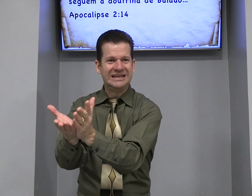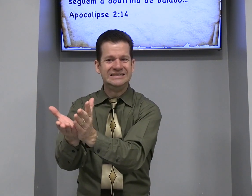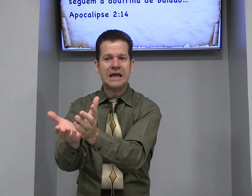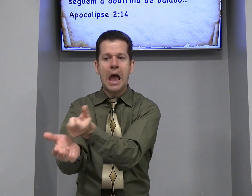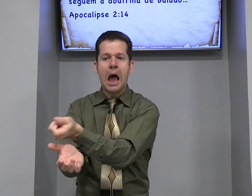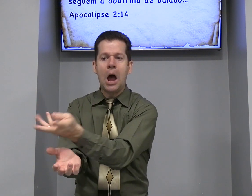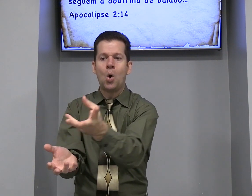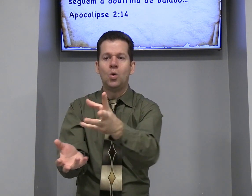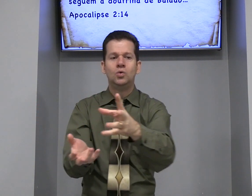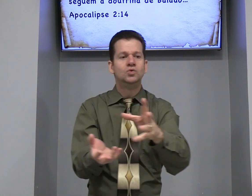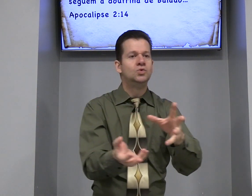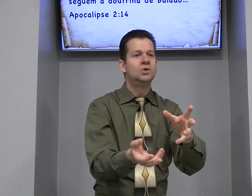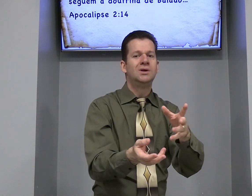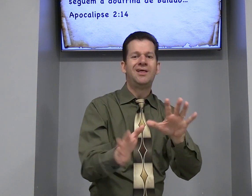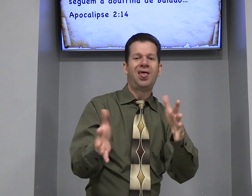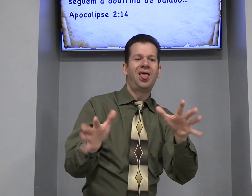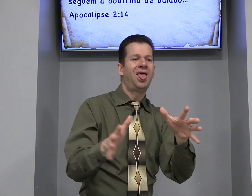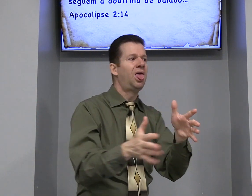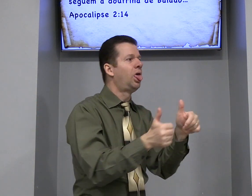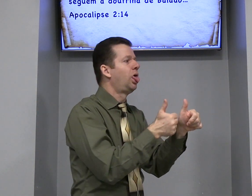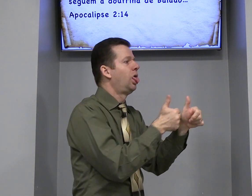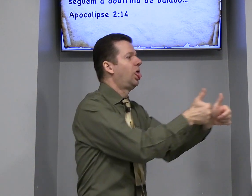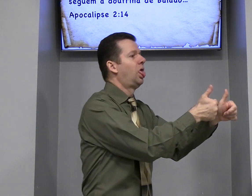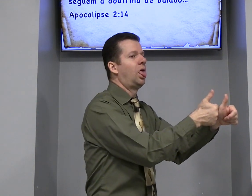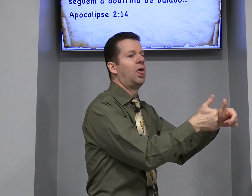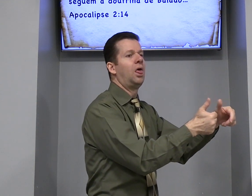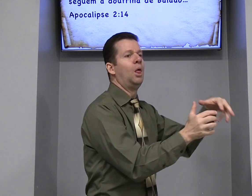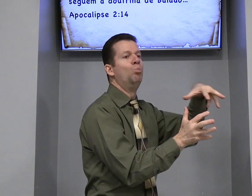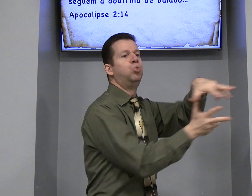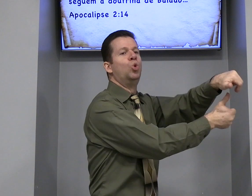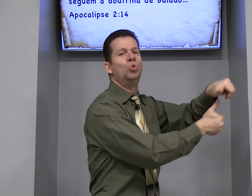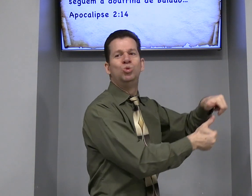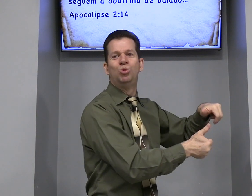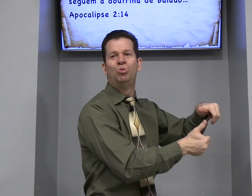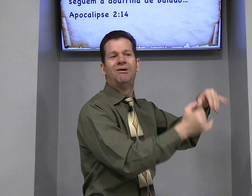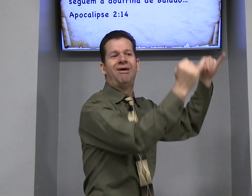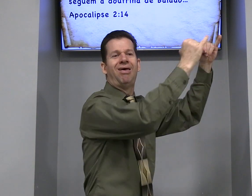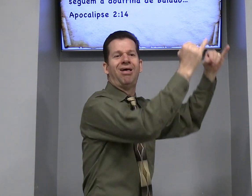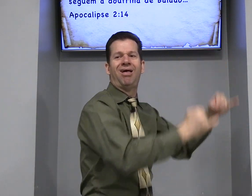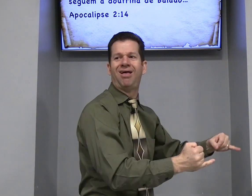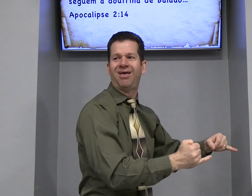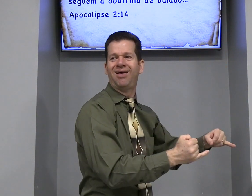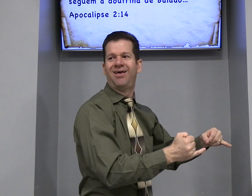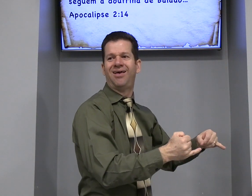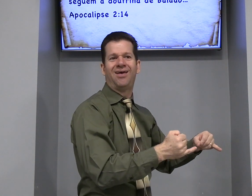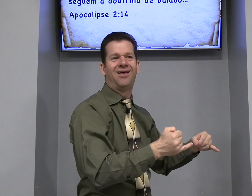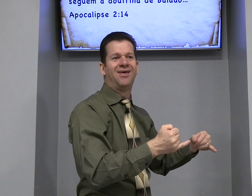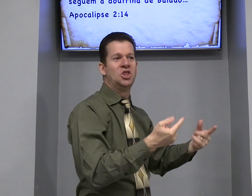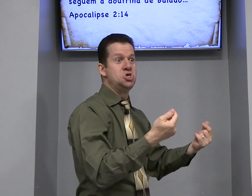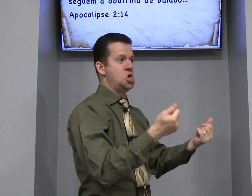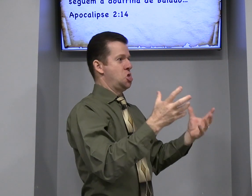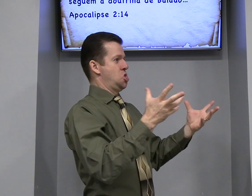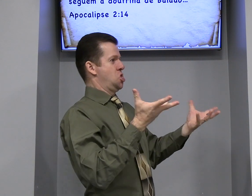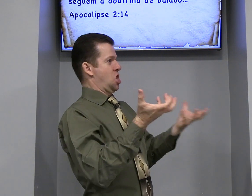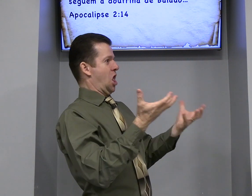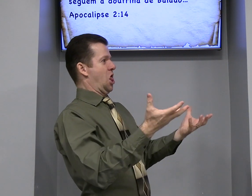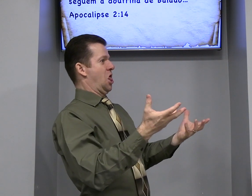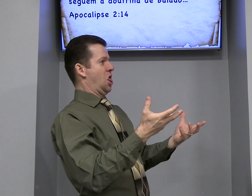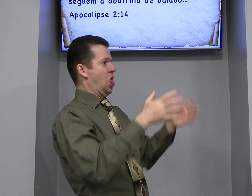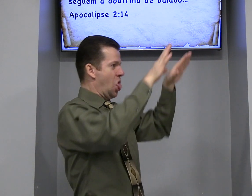igrejas crentes e alguns eram meio fracos, meio seguia o mundo, o ídolo de Balaão.